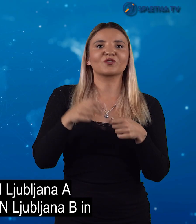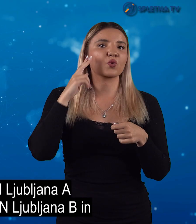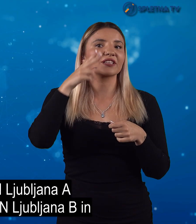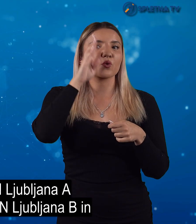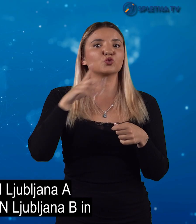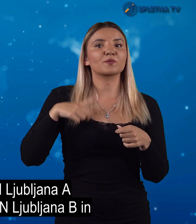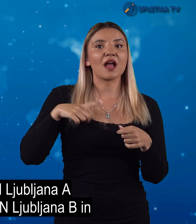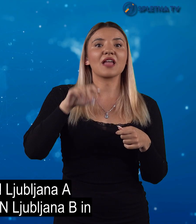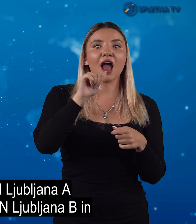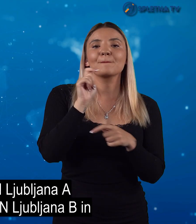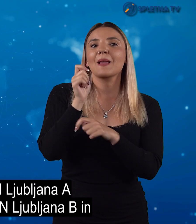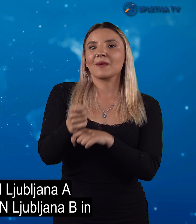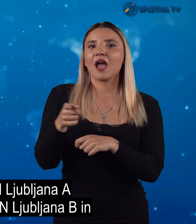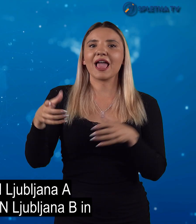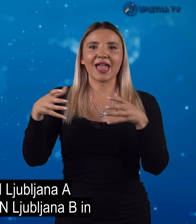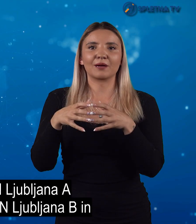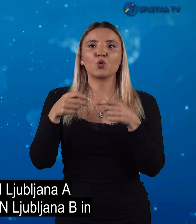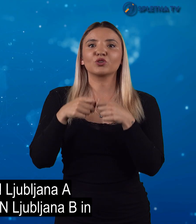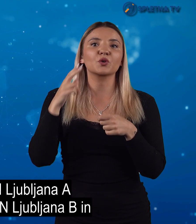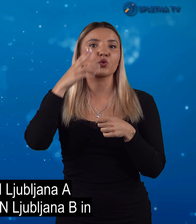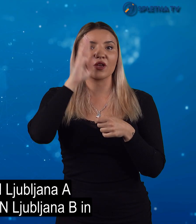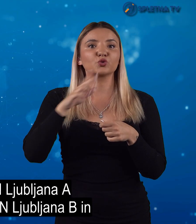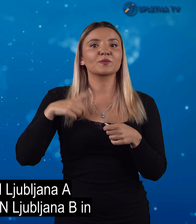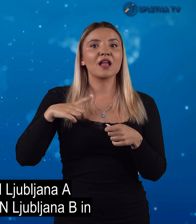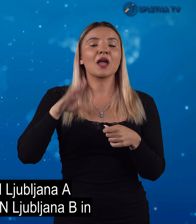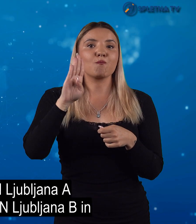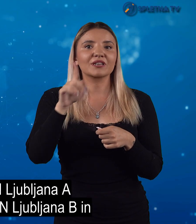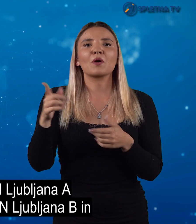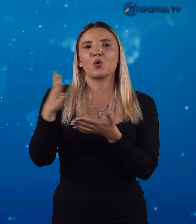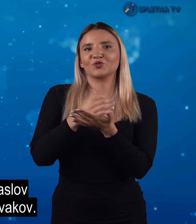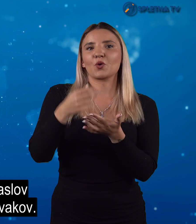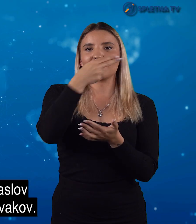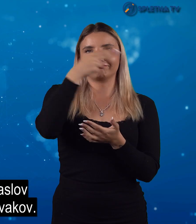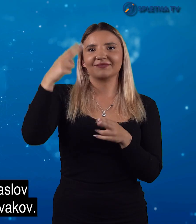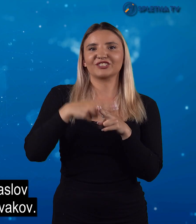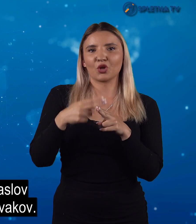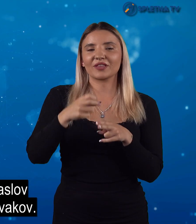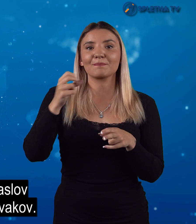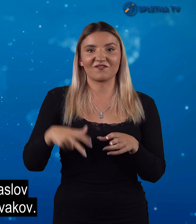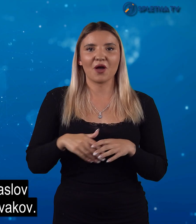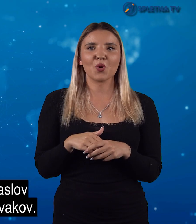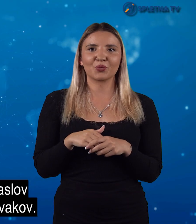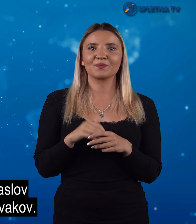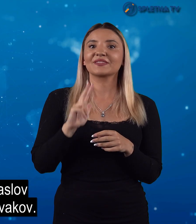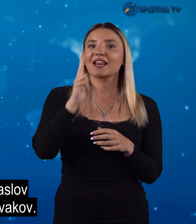ekipa DGN Ljubljana A premagala ekipo DGN Ljubljana B in osvojila naslov državnih